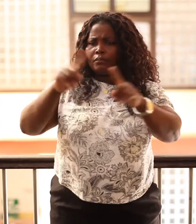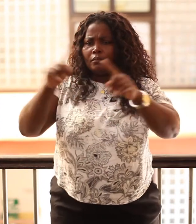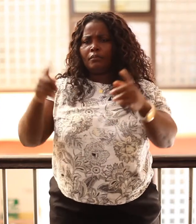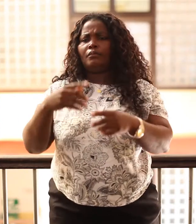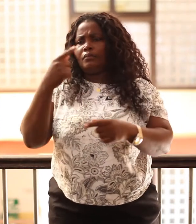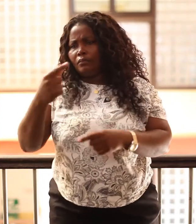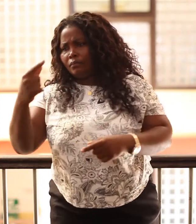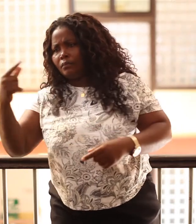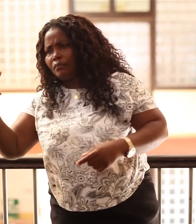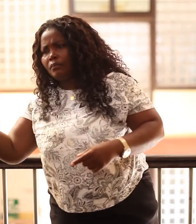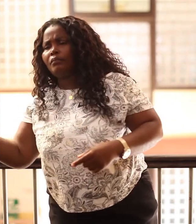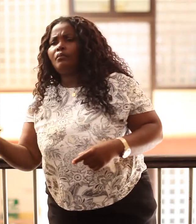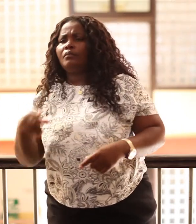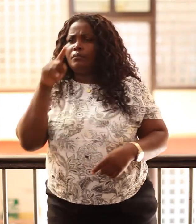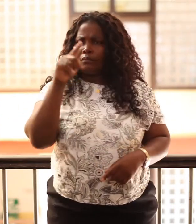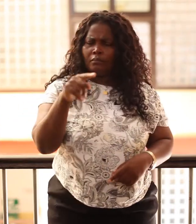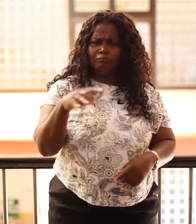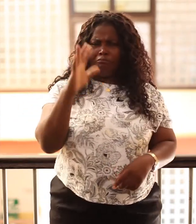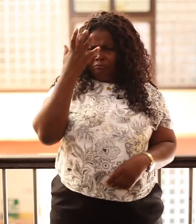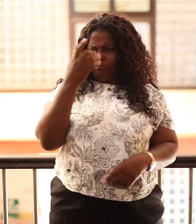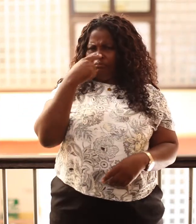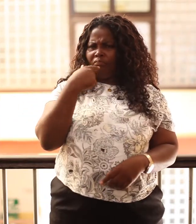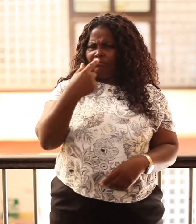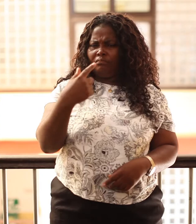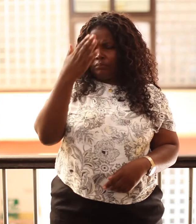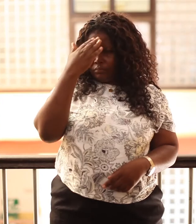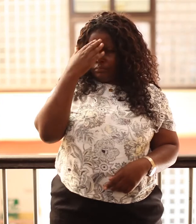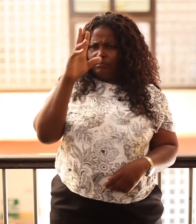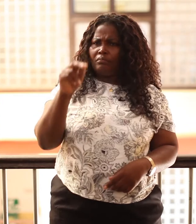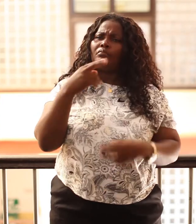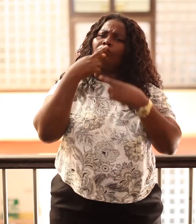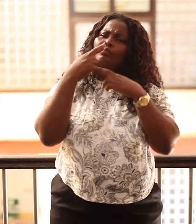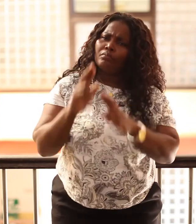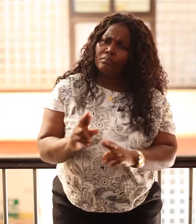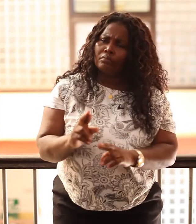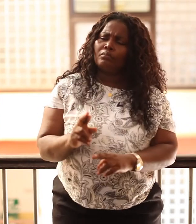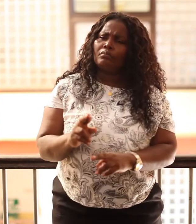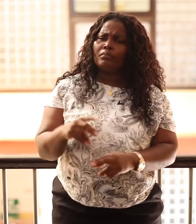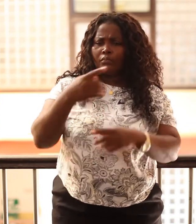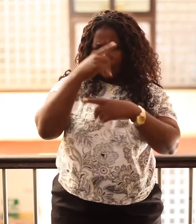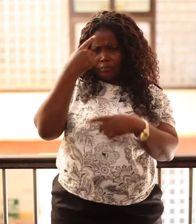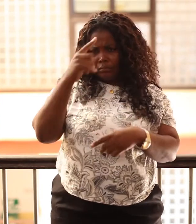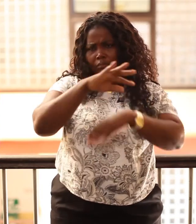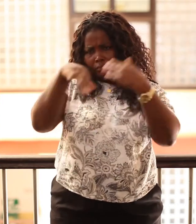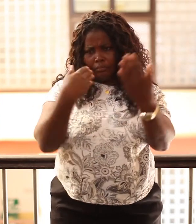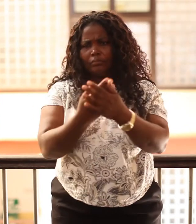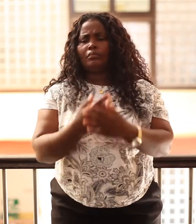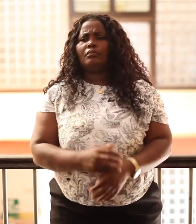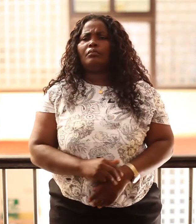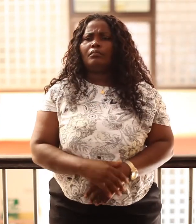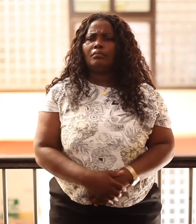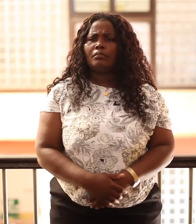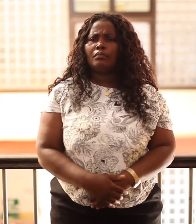creciendo poco a poco. Es curioso y sabe que no tiene respuesta para todo.